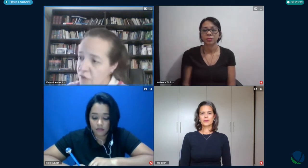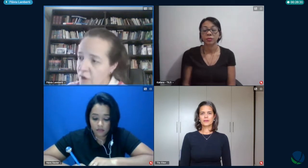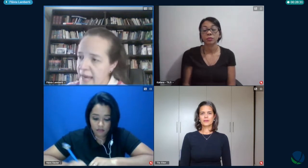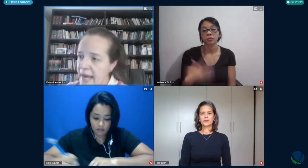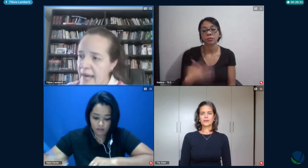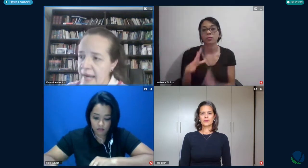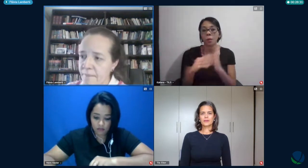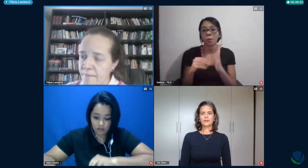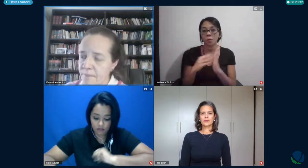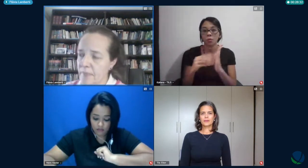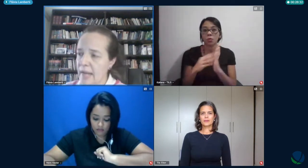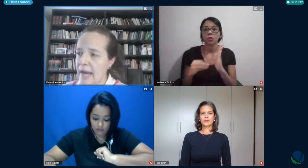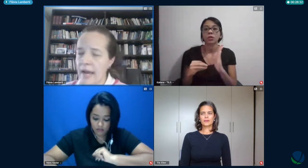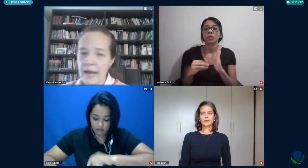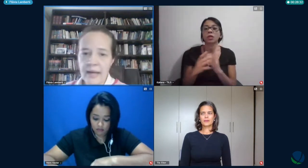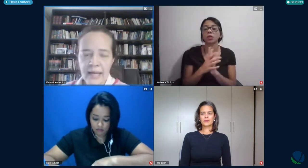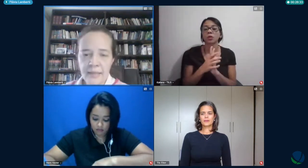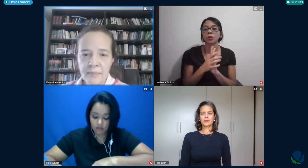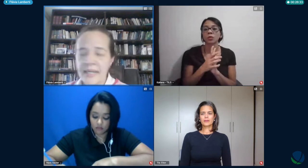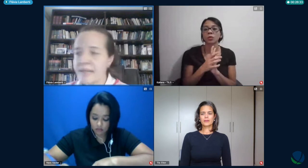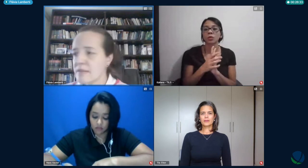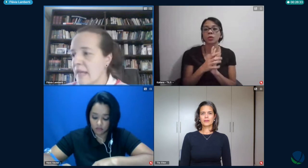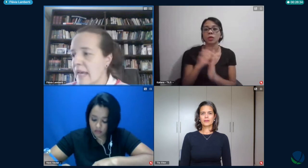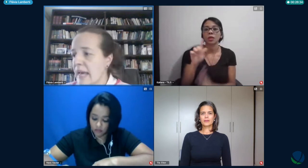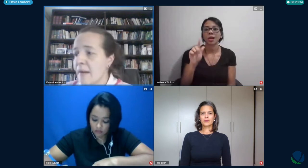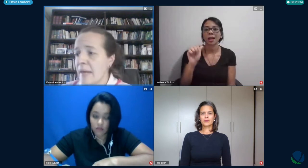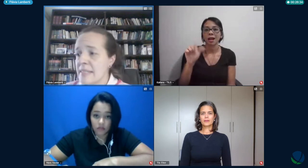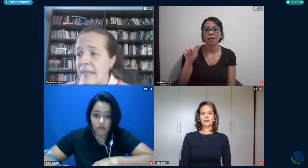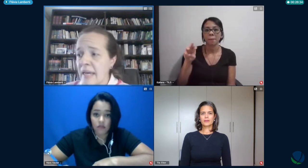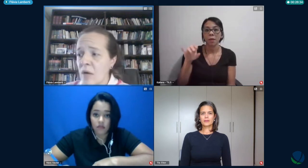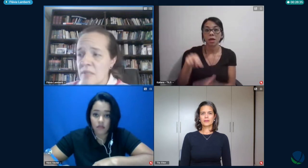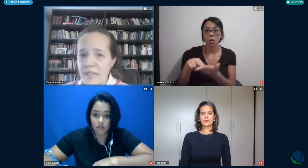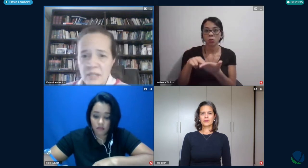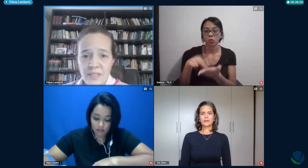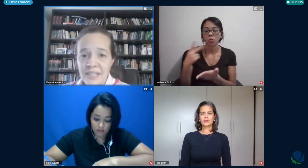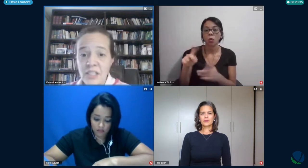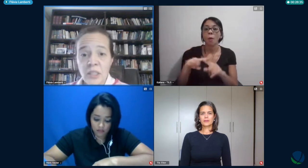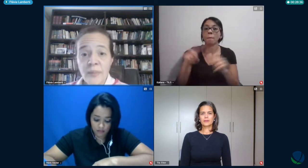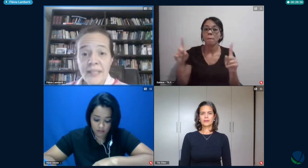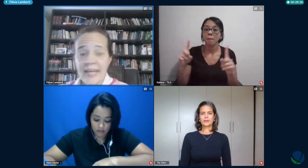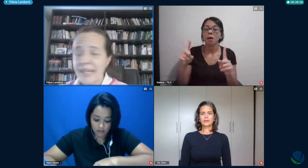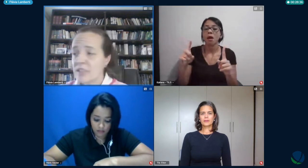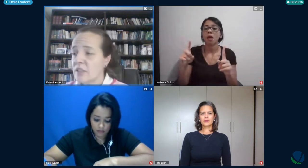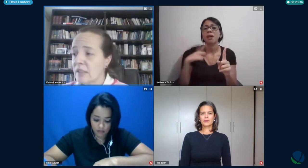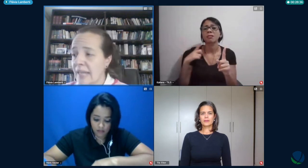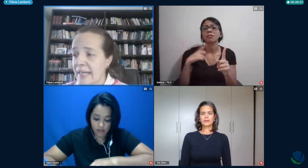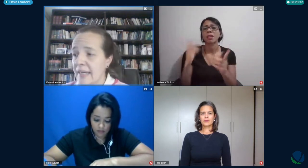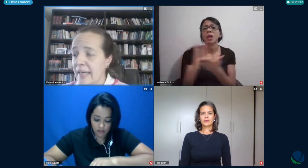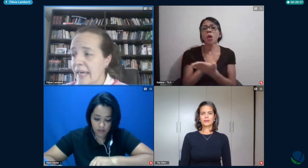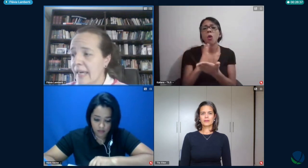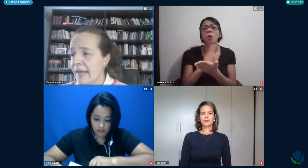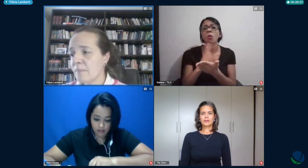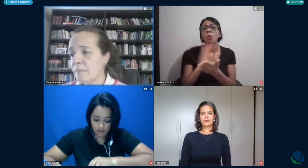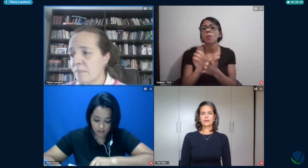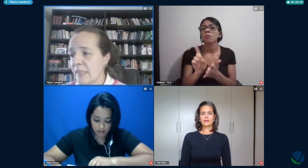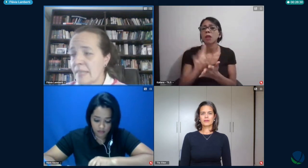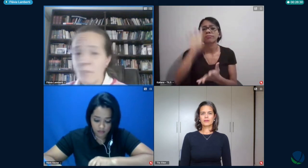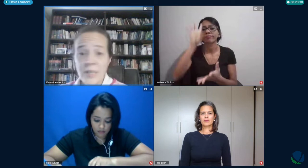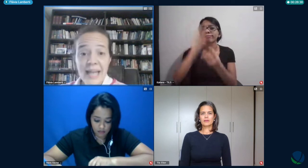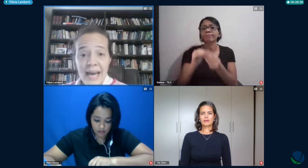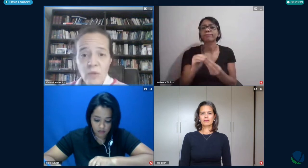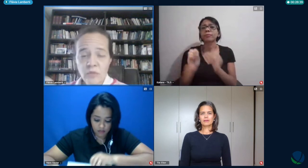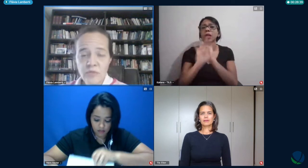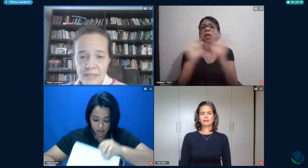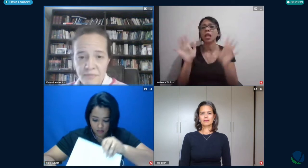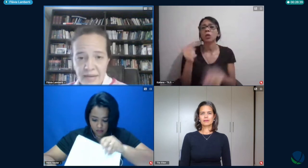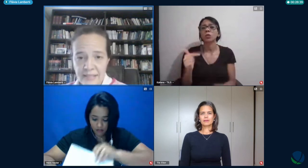O modelo foi a Galamanhas, mas tem algumas questões que a gente não entende, Nara. E depois,